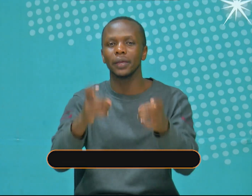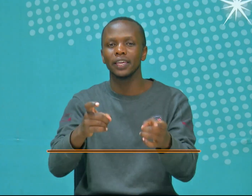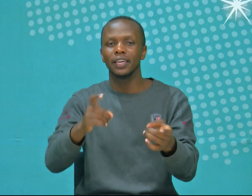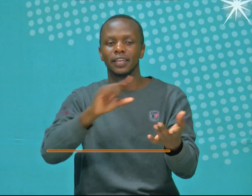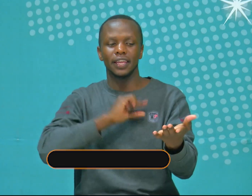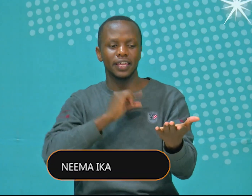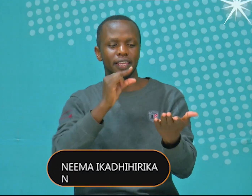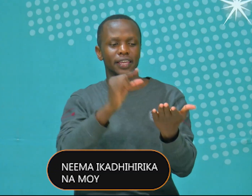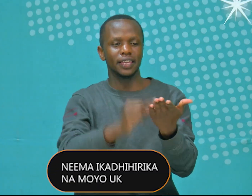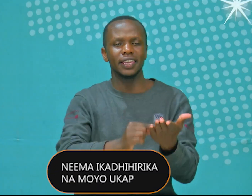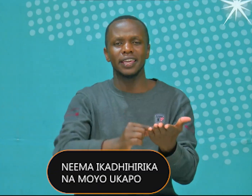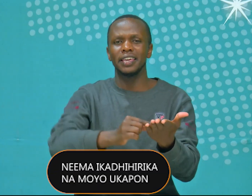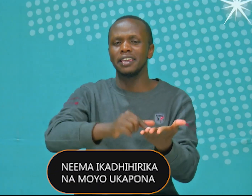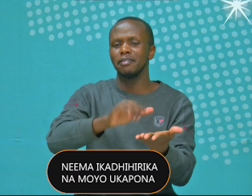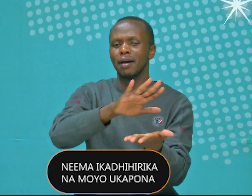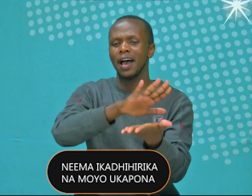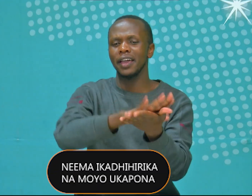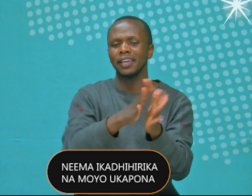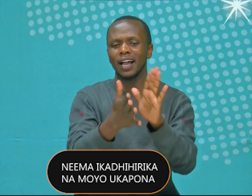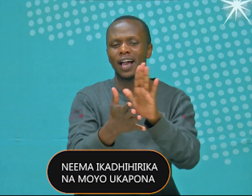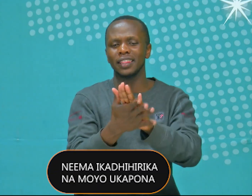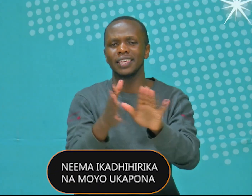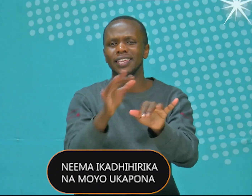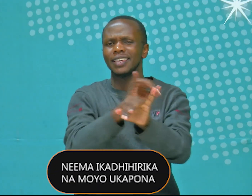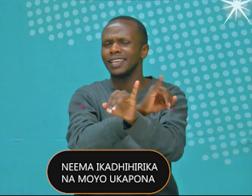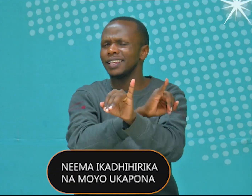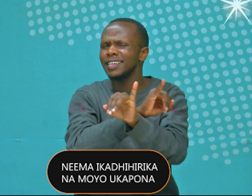dhambi neema